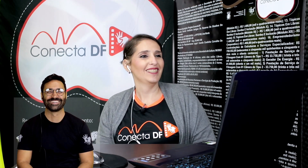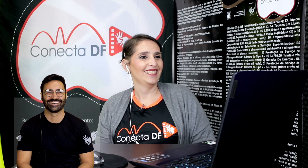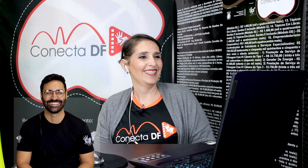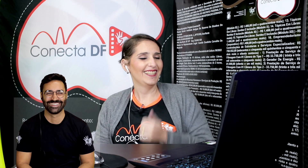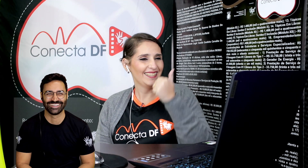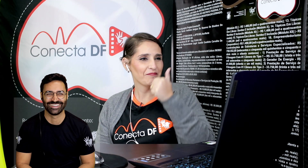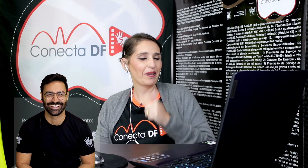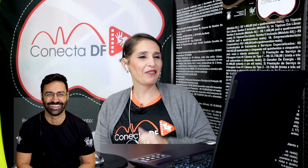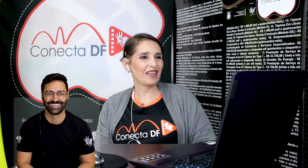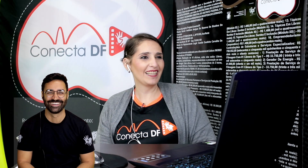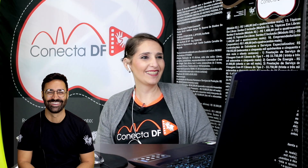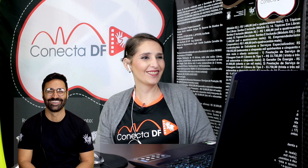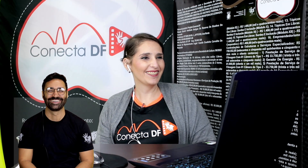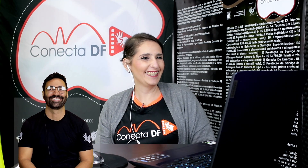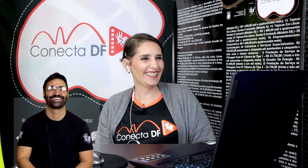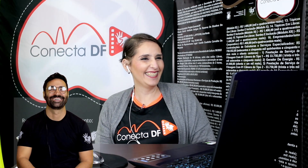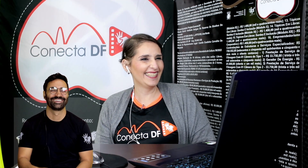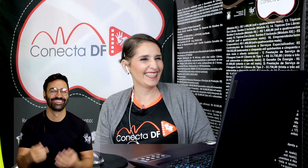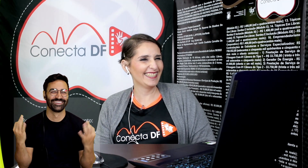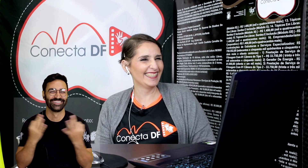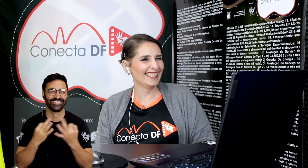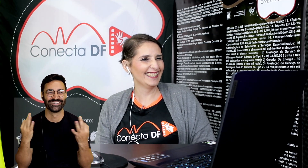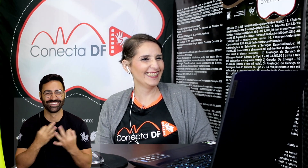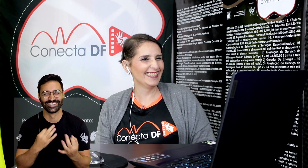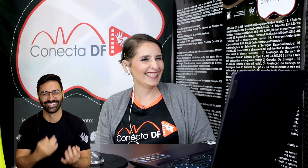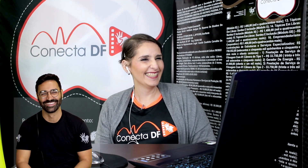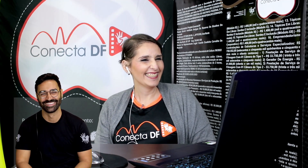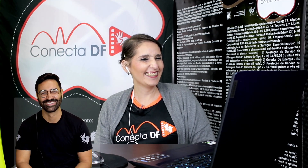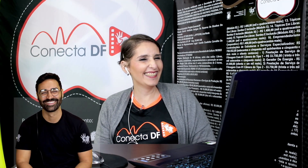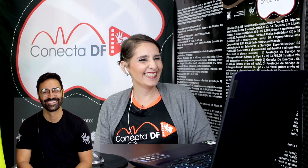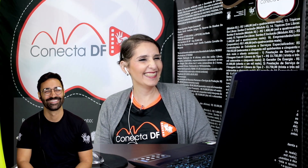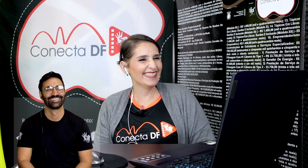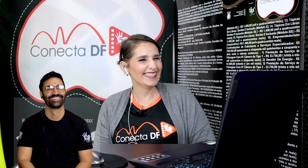Isso. Perfeito.